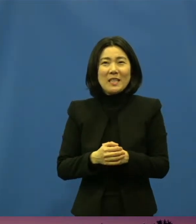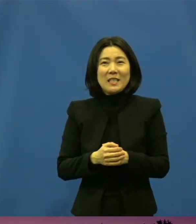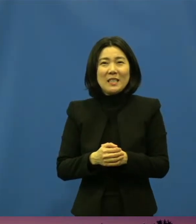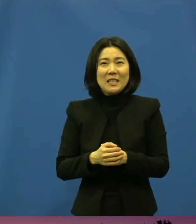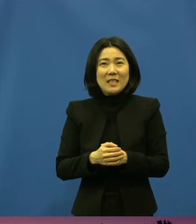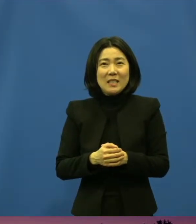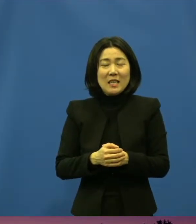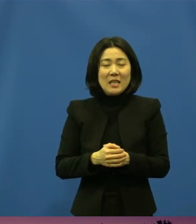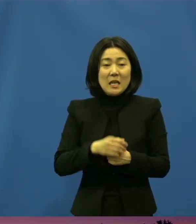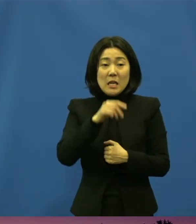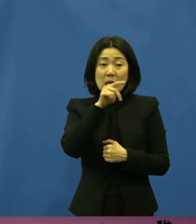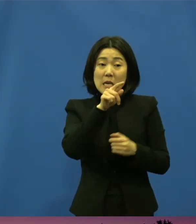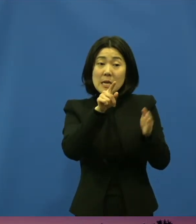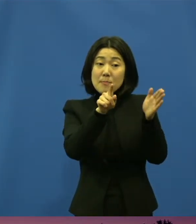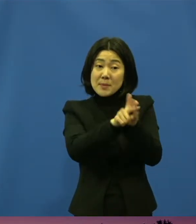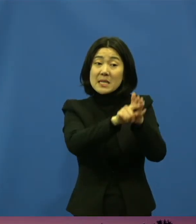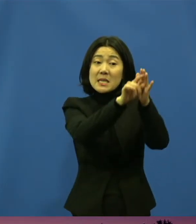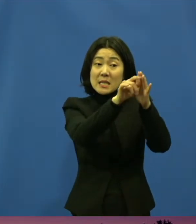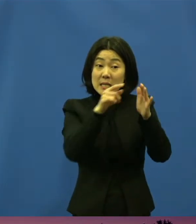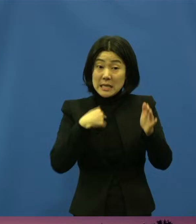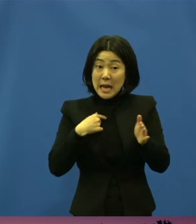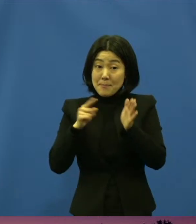다른 점을 한번 나누어 보세요.